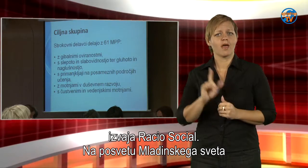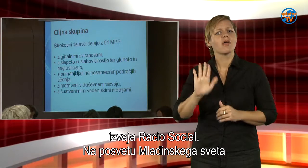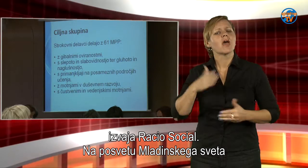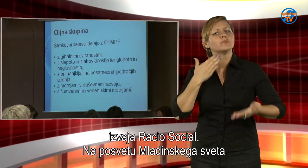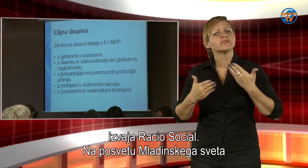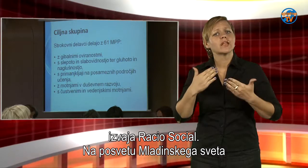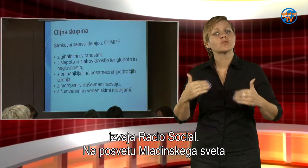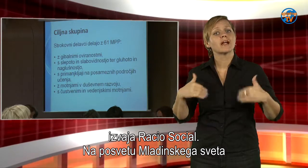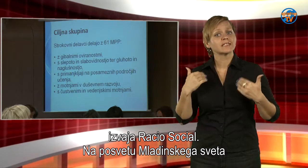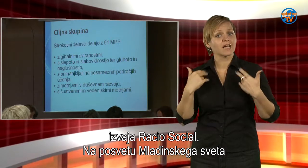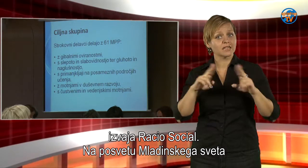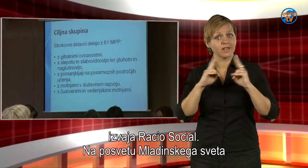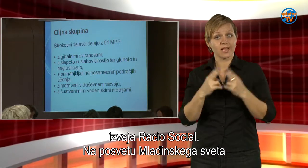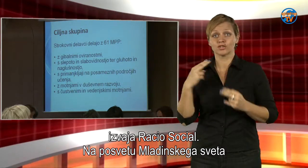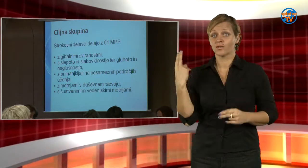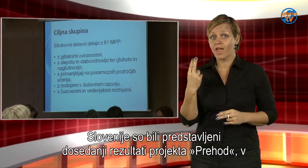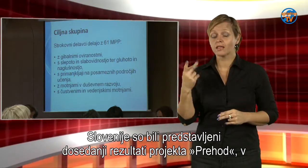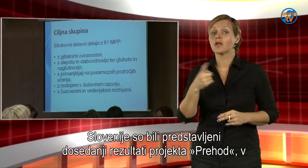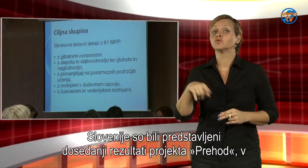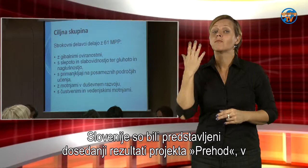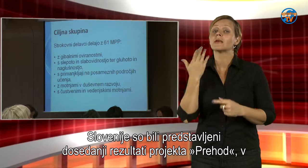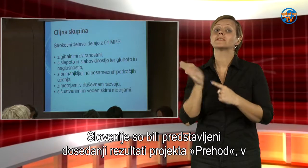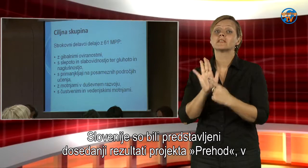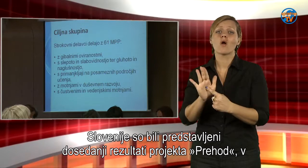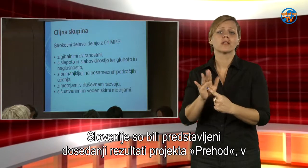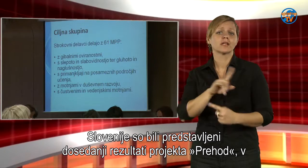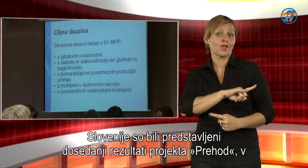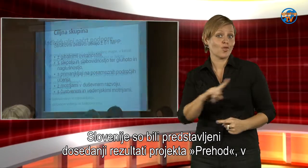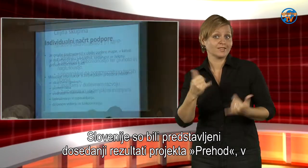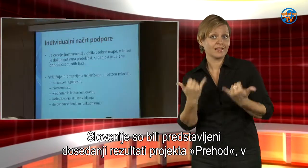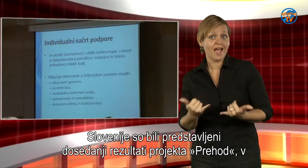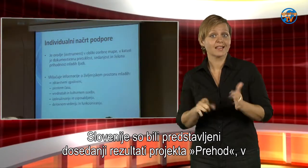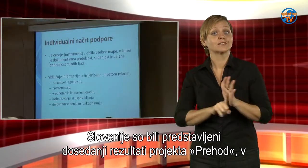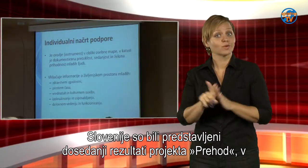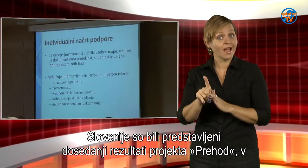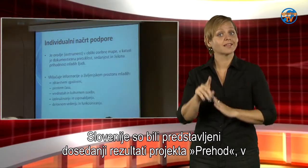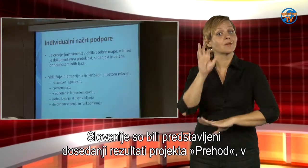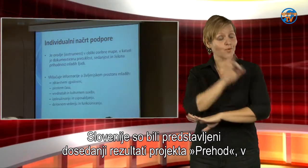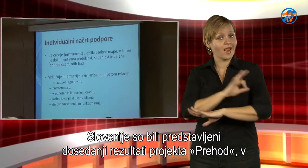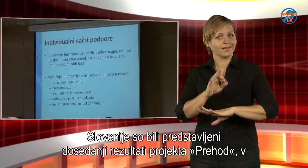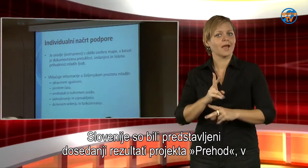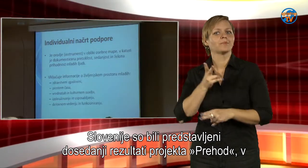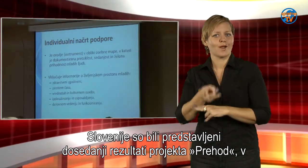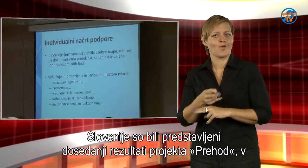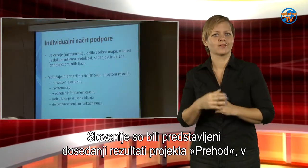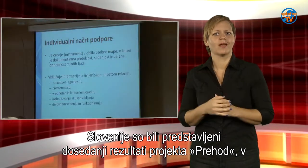Na posvetu Mladinskega sveta Slovenije so bili predstavljeni dosedanji rezultati projekta Prehod, v katerega